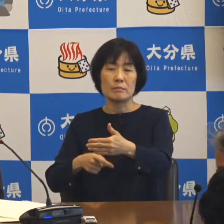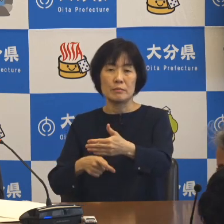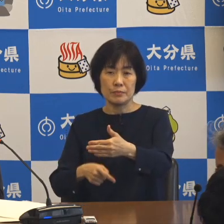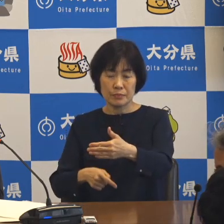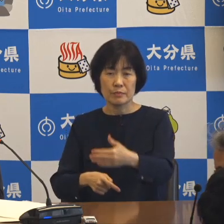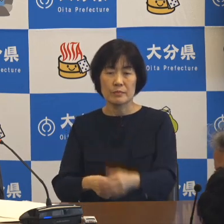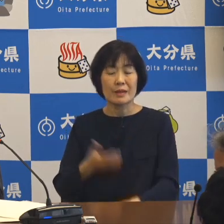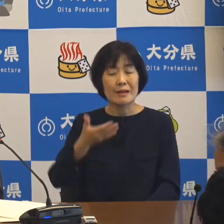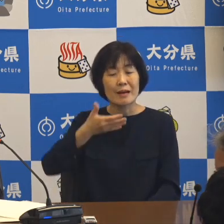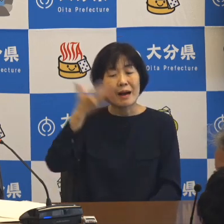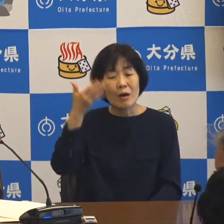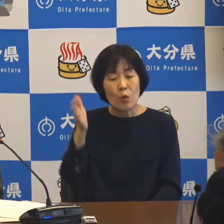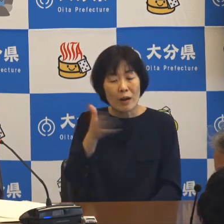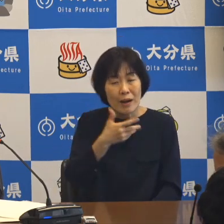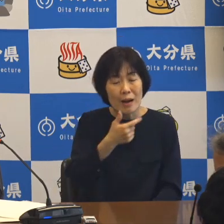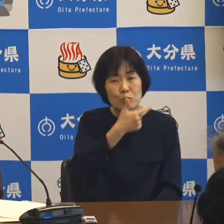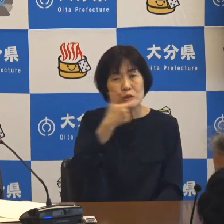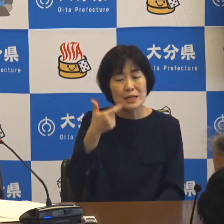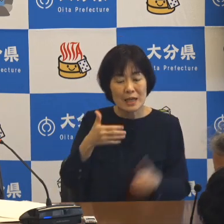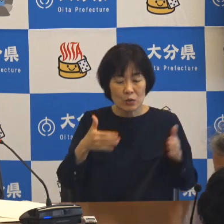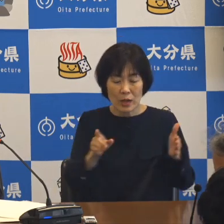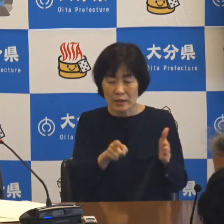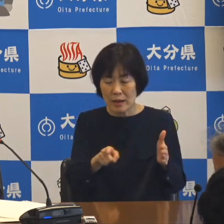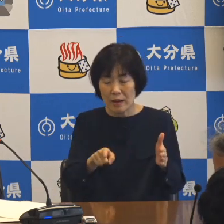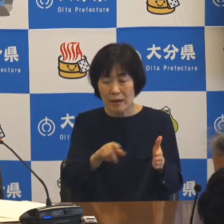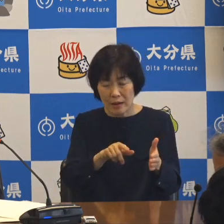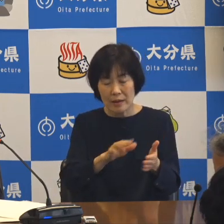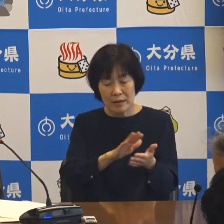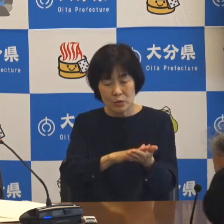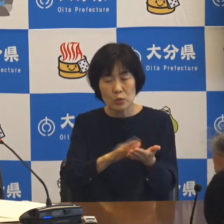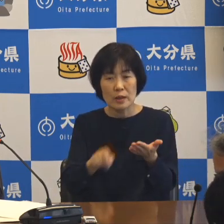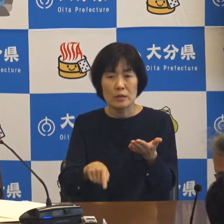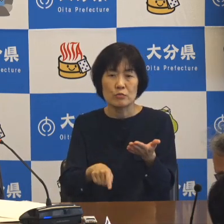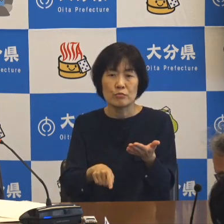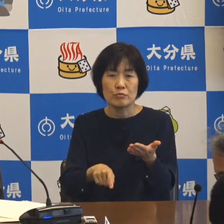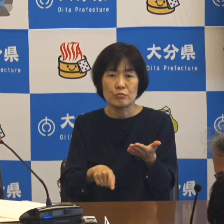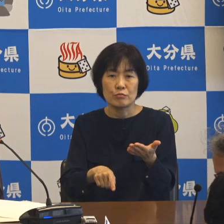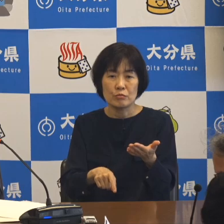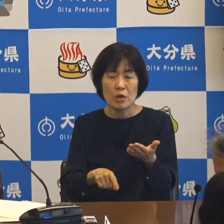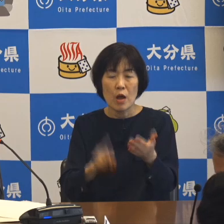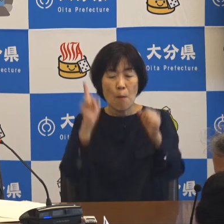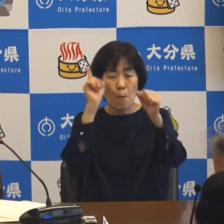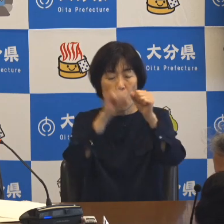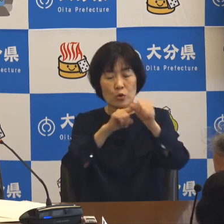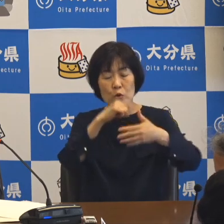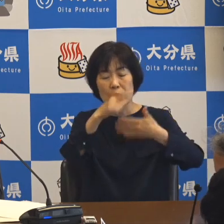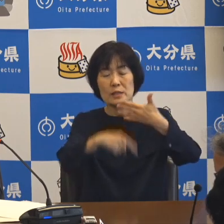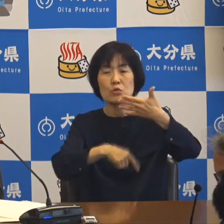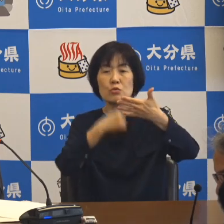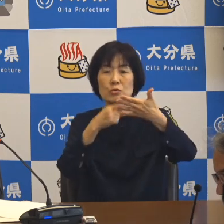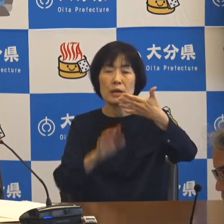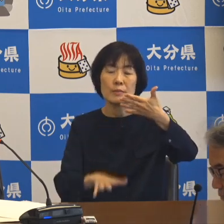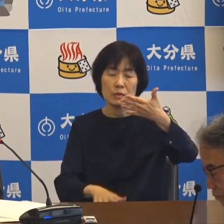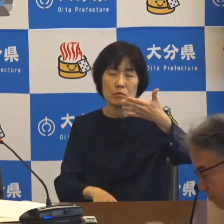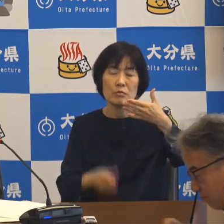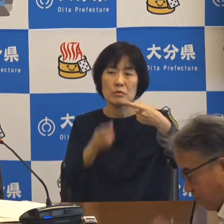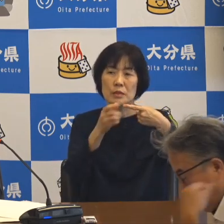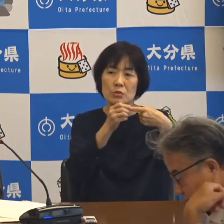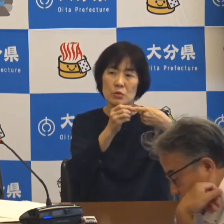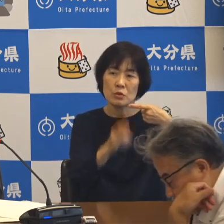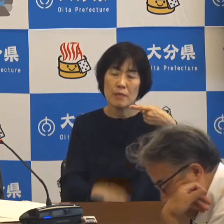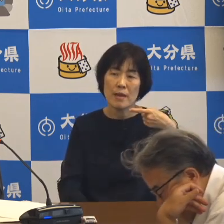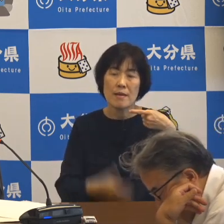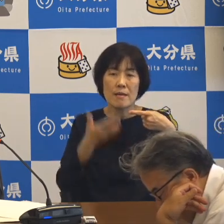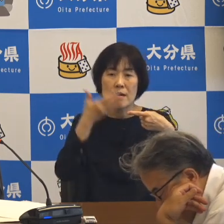ところから紫のところまでですね、ヘッドラインで書いてますけれども、5つ目標を掲げております。まずは青のところ